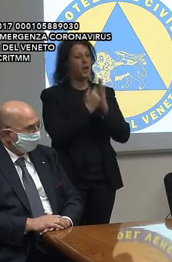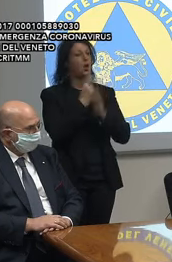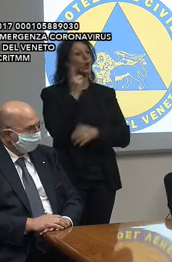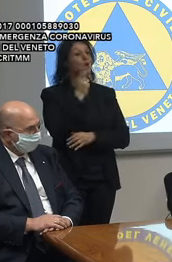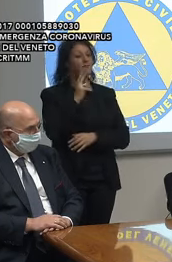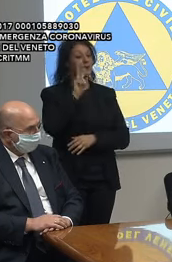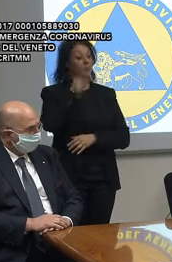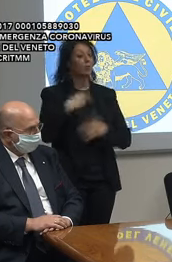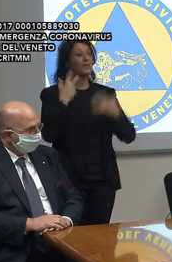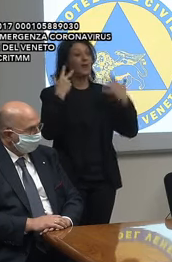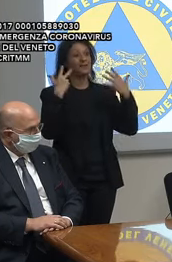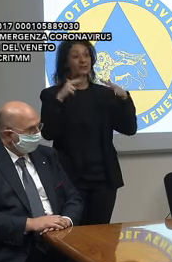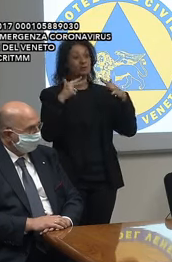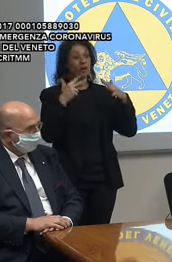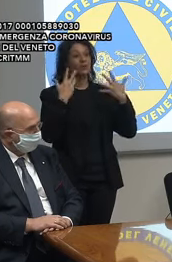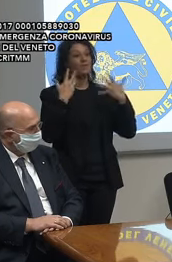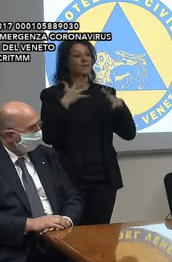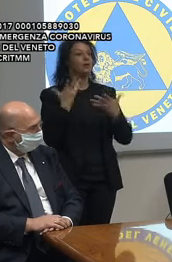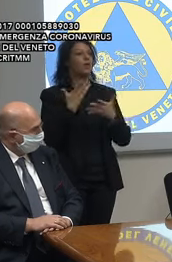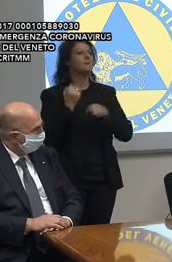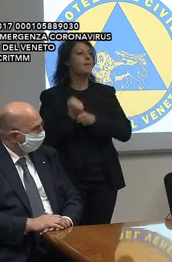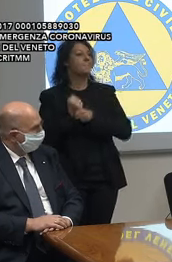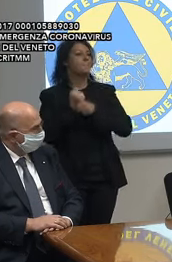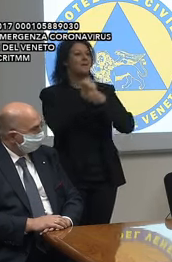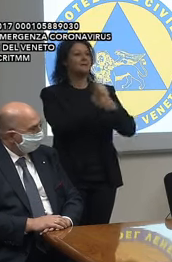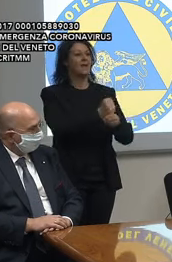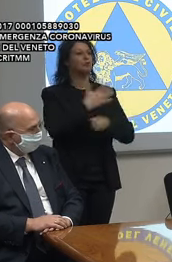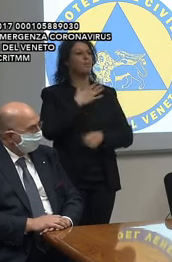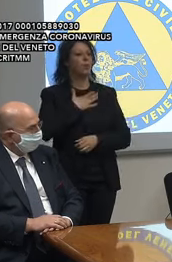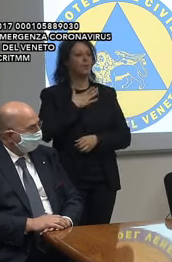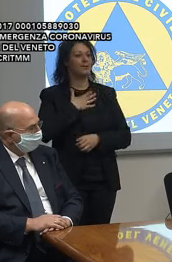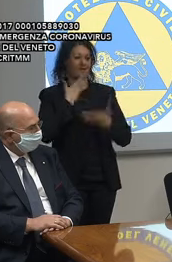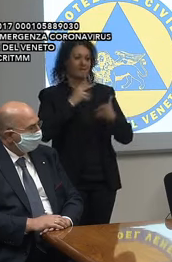abbiamo fatto il passaggio di proprietà che abbiamo firmato,